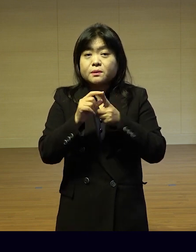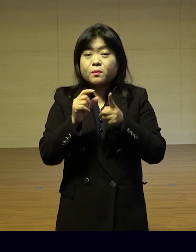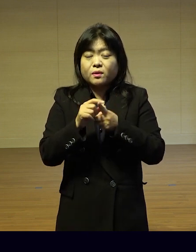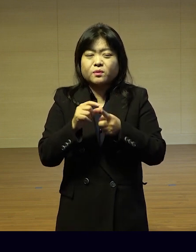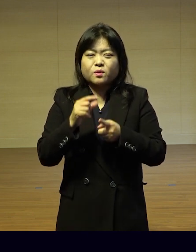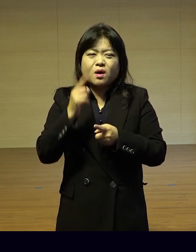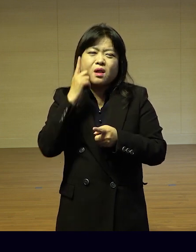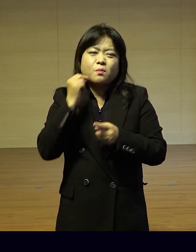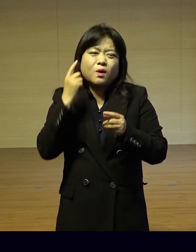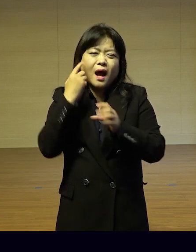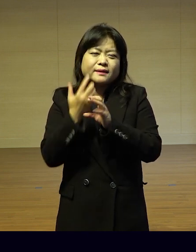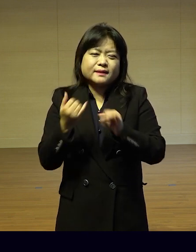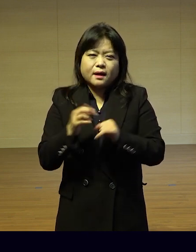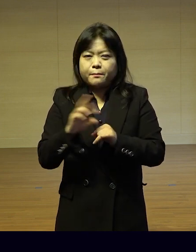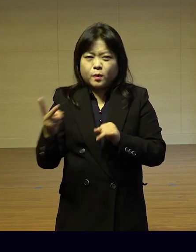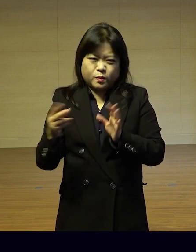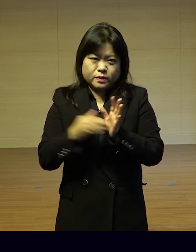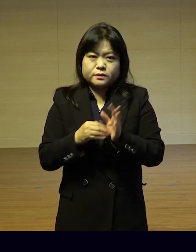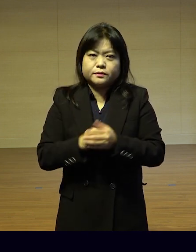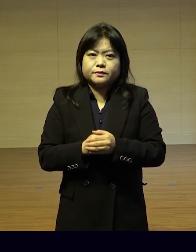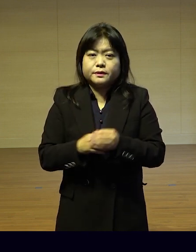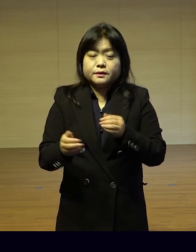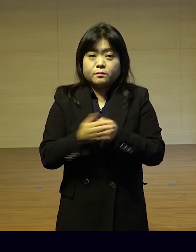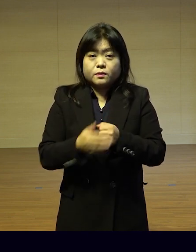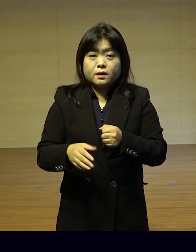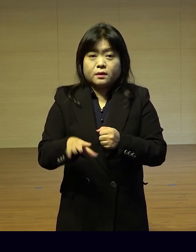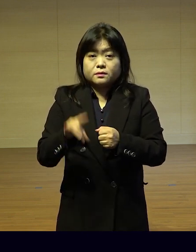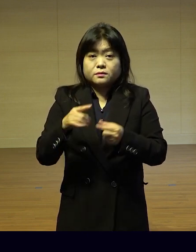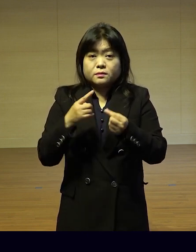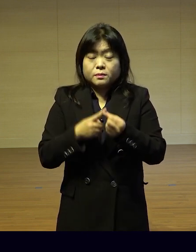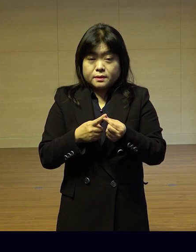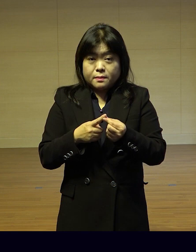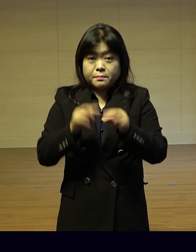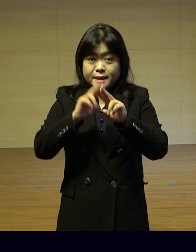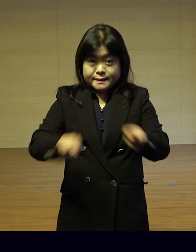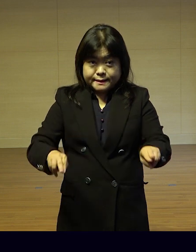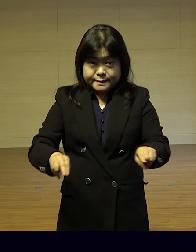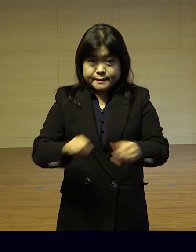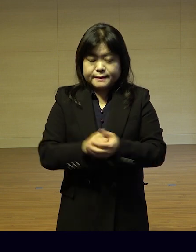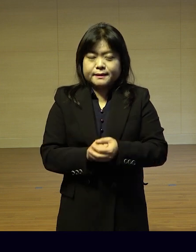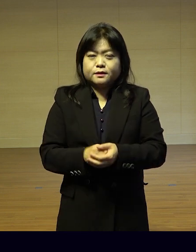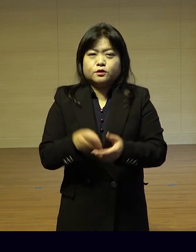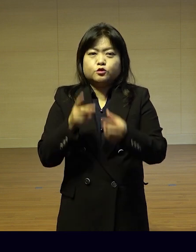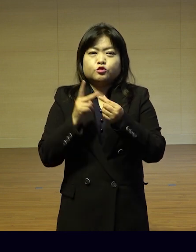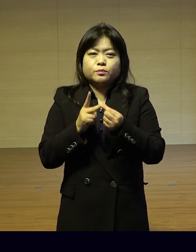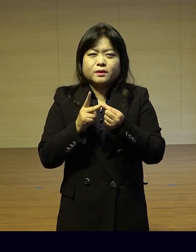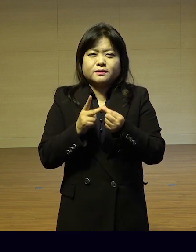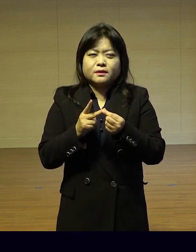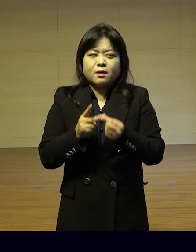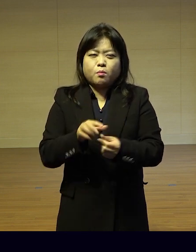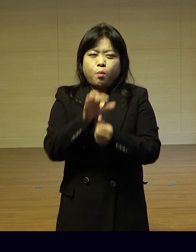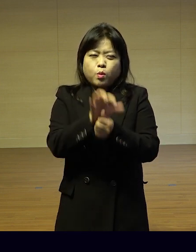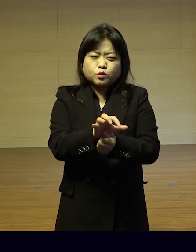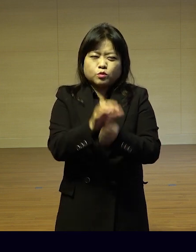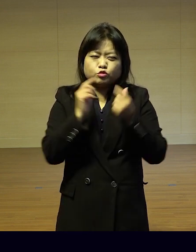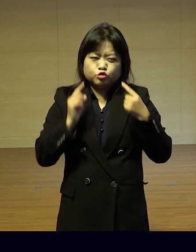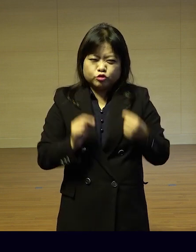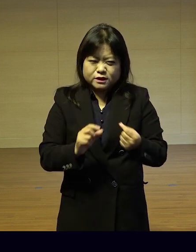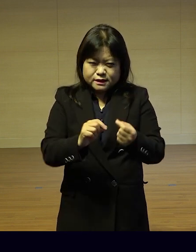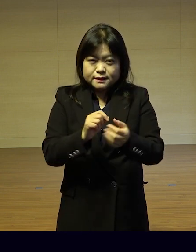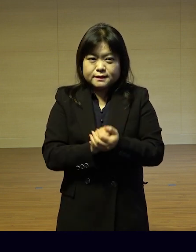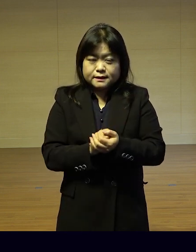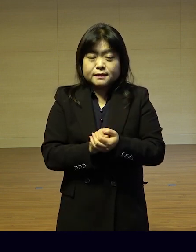번역한 것입니다. 그래서 여기에는 첫 번째 폐지한다, 그 다음에 두 번째 보존 유지한다,